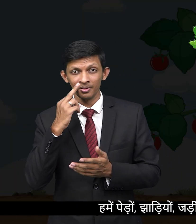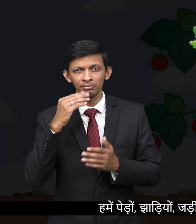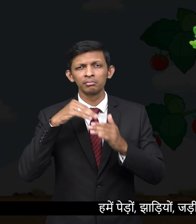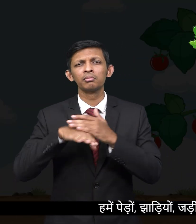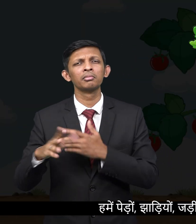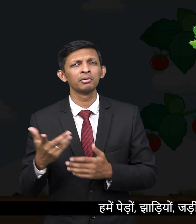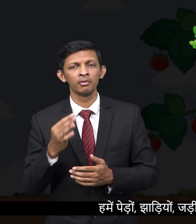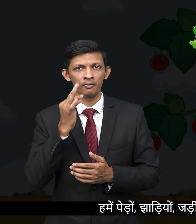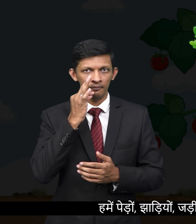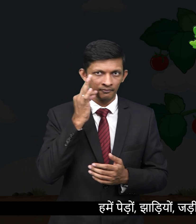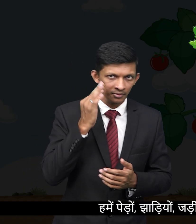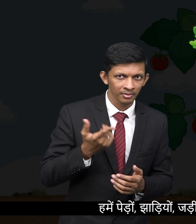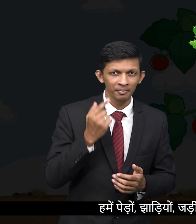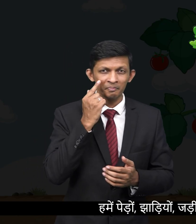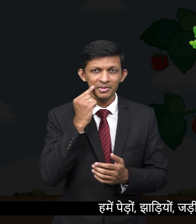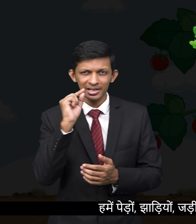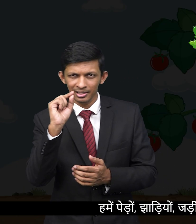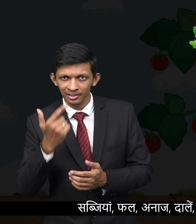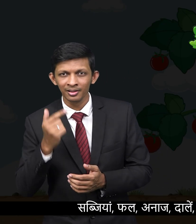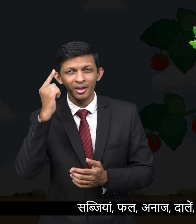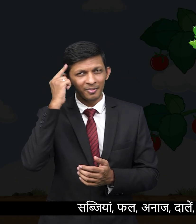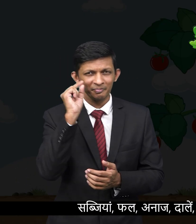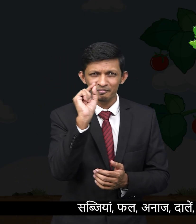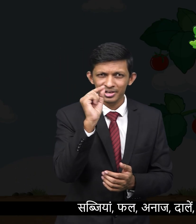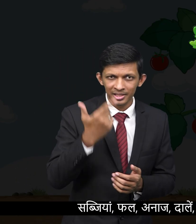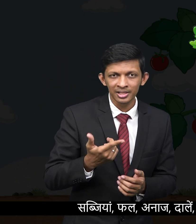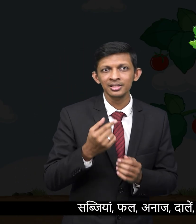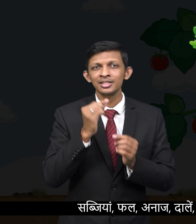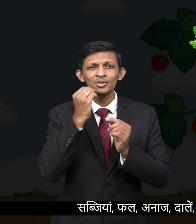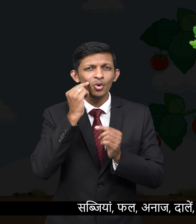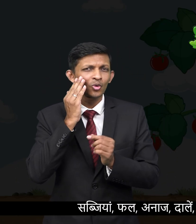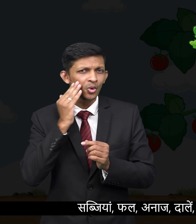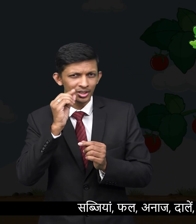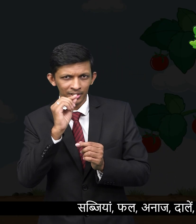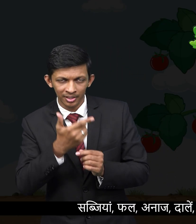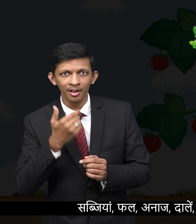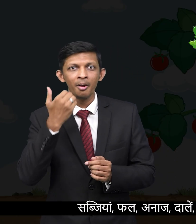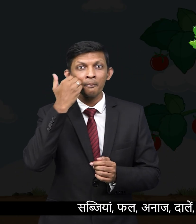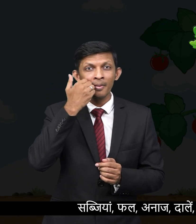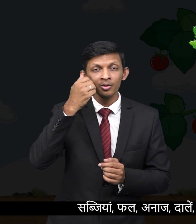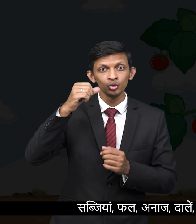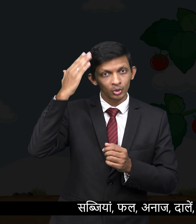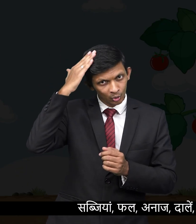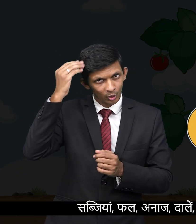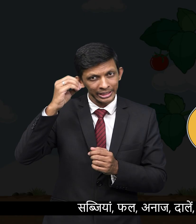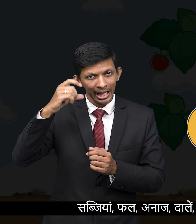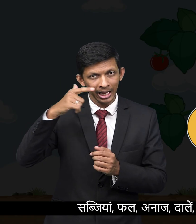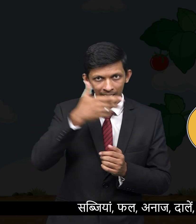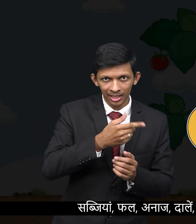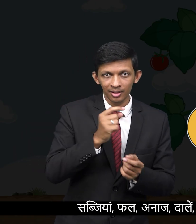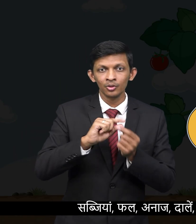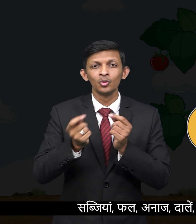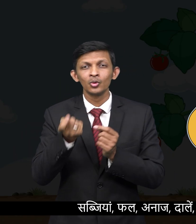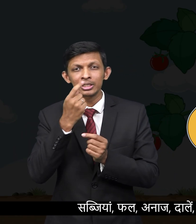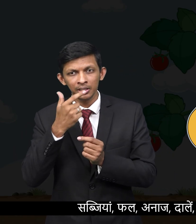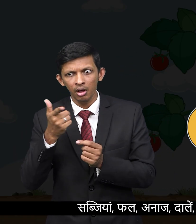झाड़ियों, जड़ी बूटियों, बेलों और लताओं से सब्जियां, फल, अनाज, दालें, मसाले, तेल और दवाएं मिलती